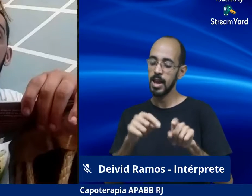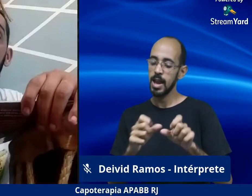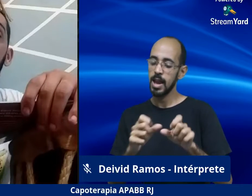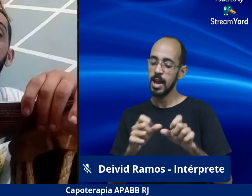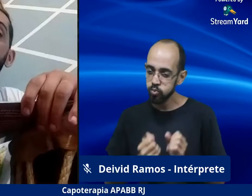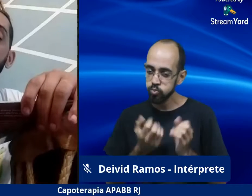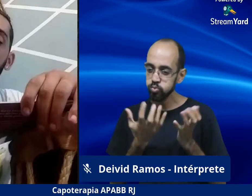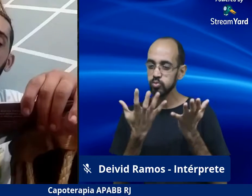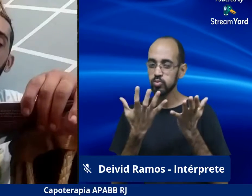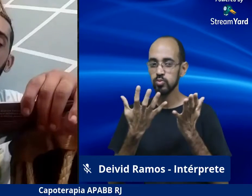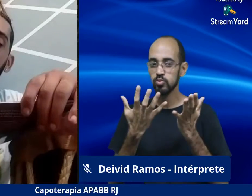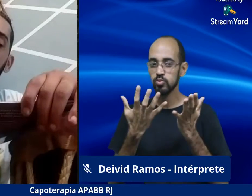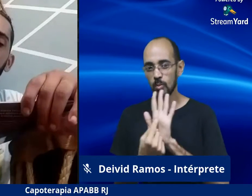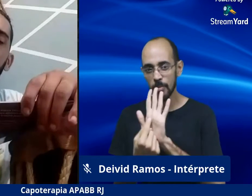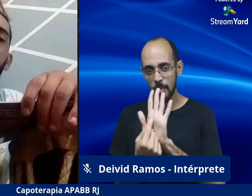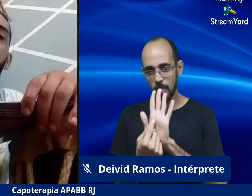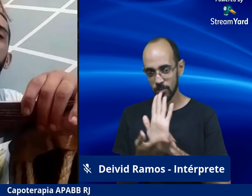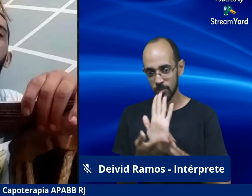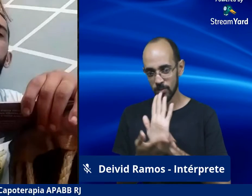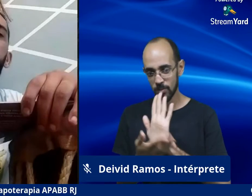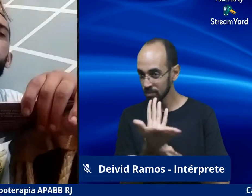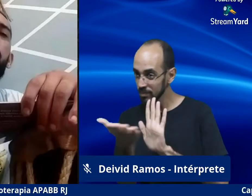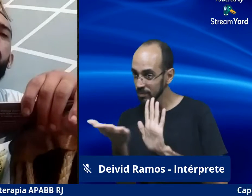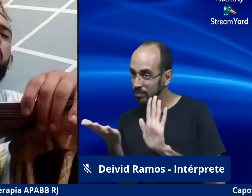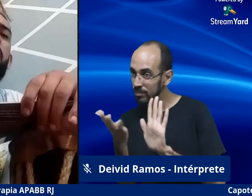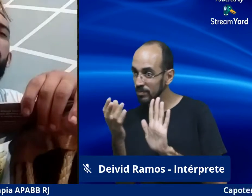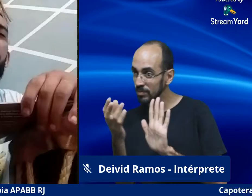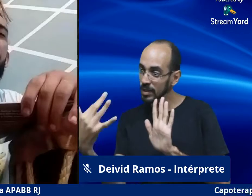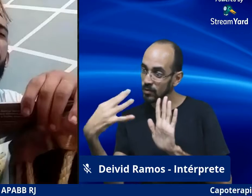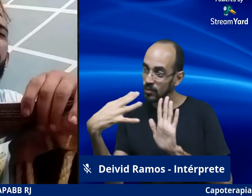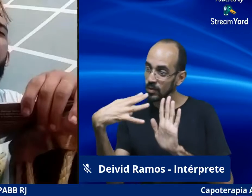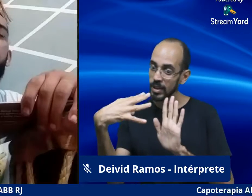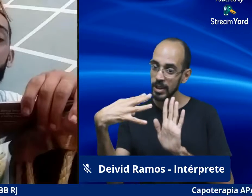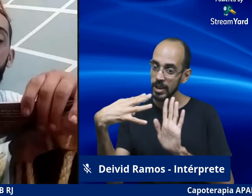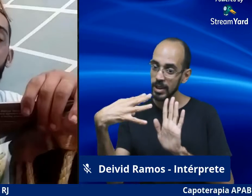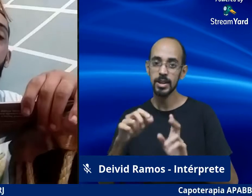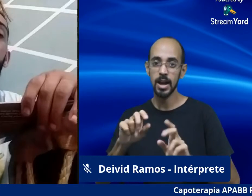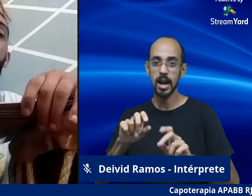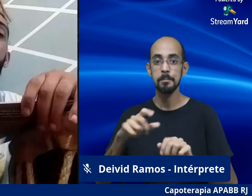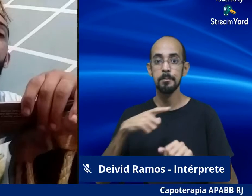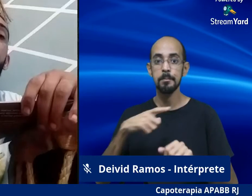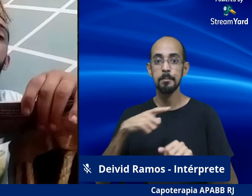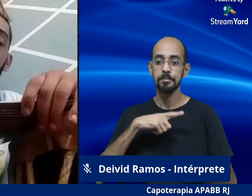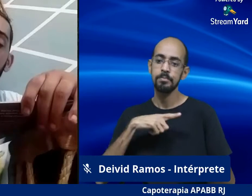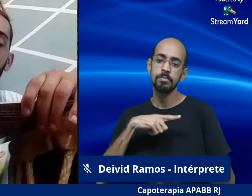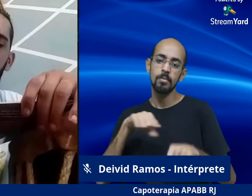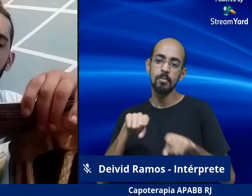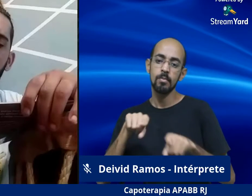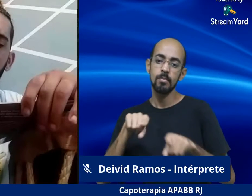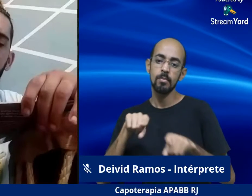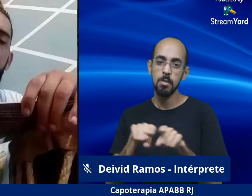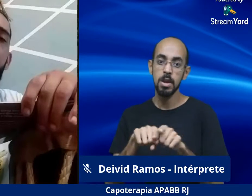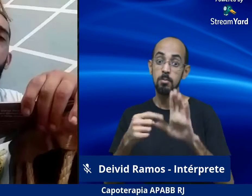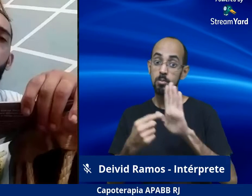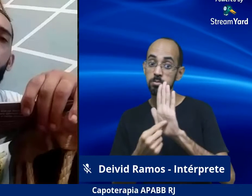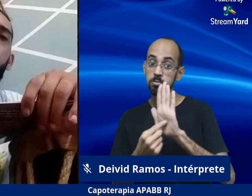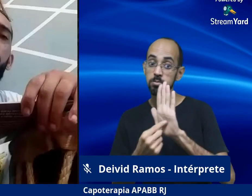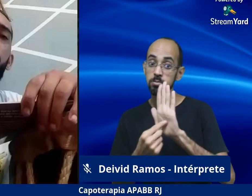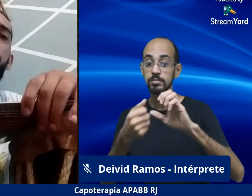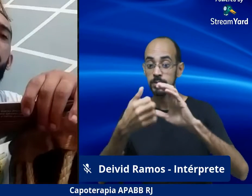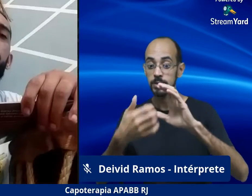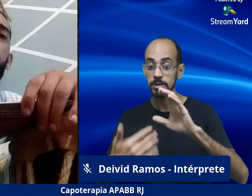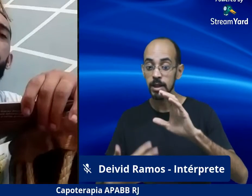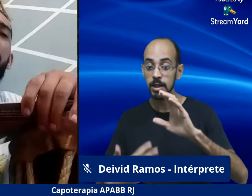E aqui o poema termina falando sobre coisas que tem na roda de capoeira, e o